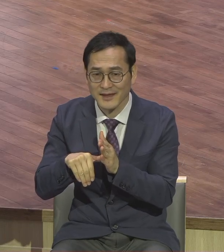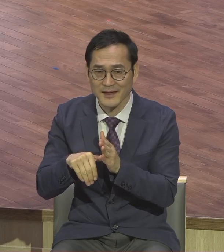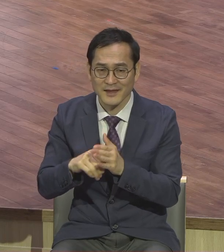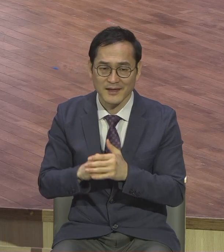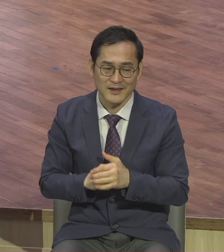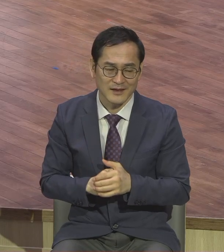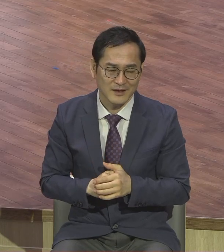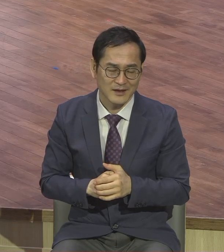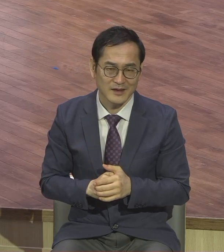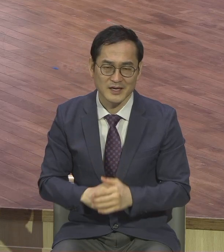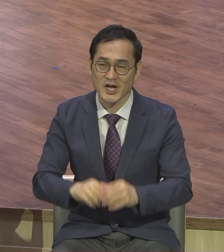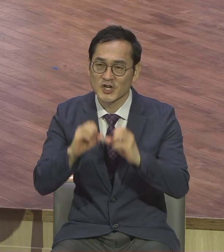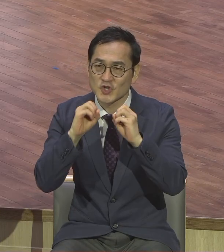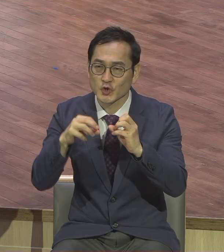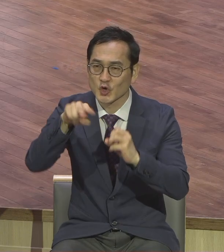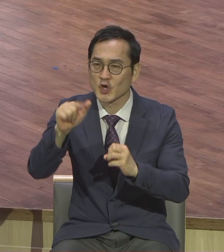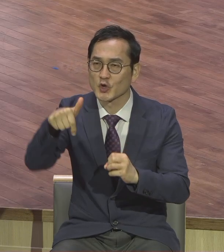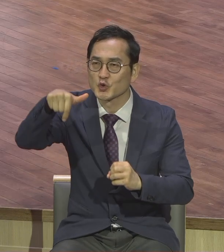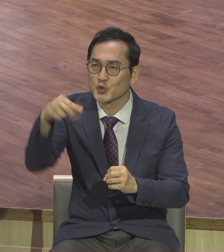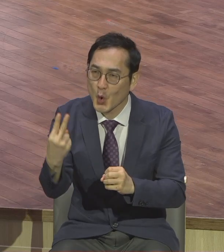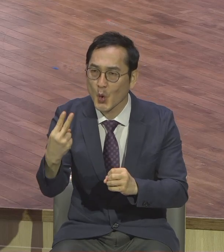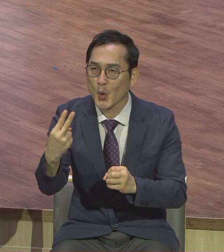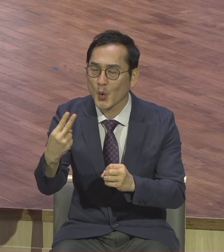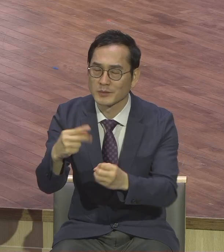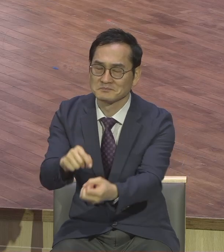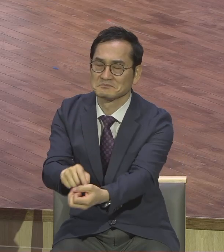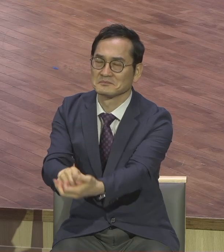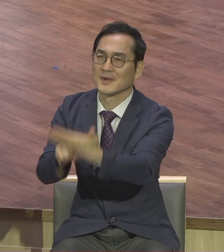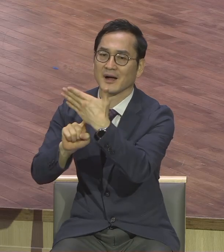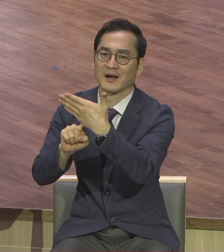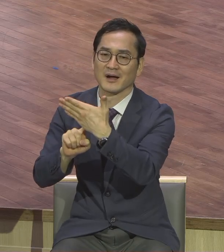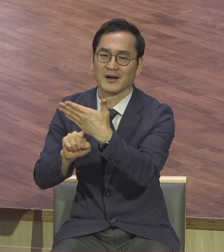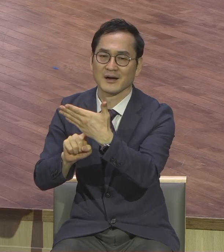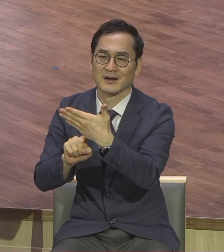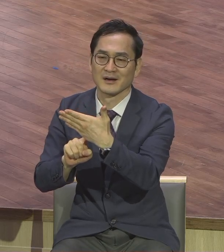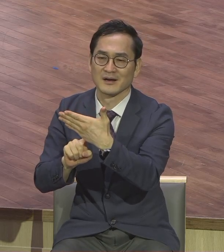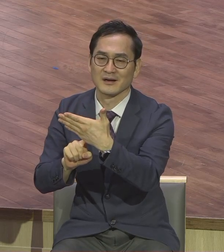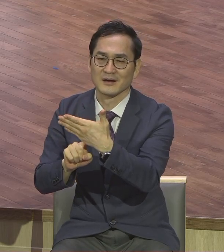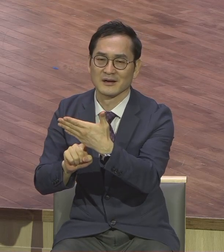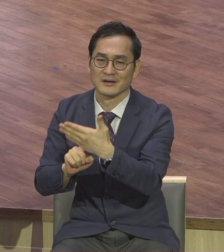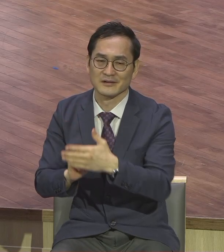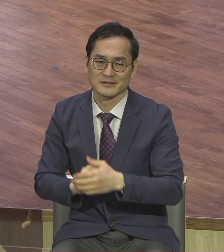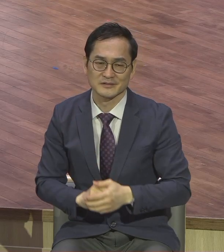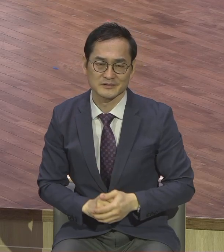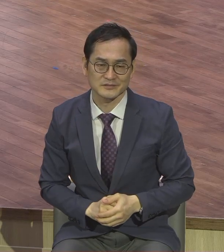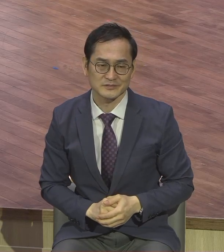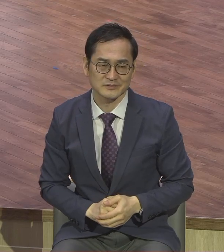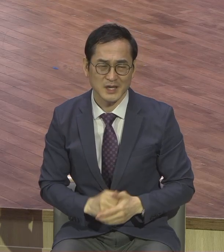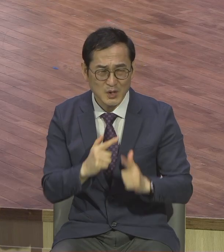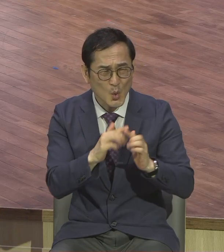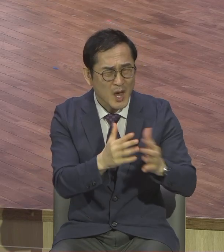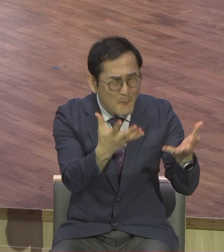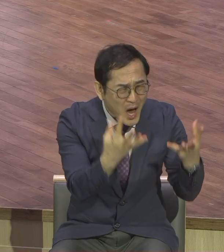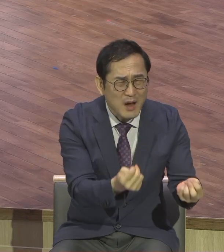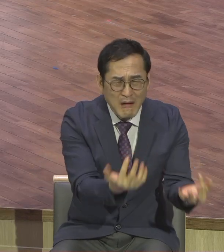선교라는 그러한 하나님께서 응답을 주셨어요. 왜 개척 내가 해야 되는데 이 수많은